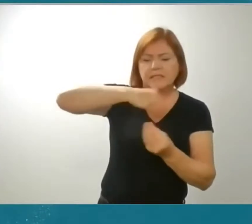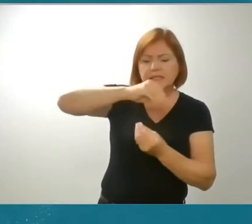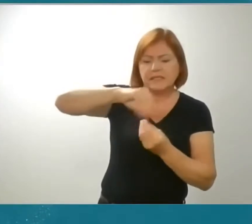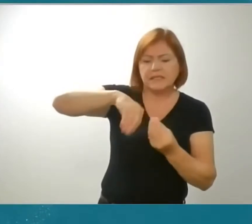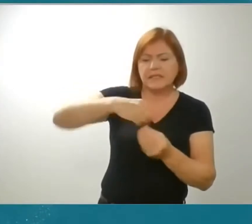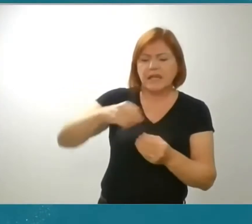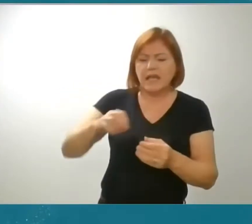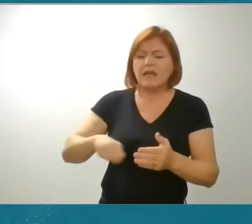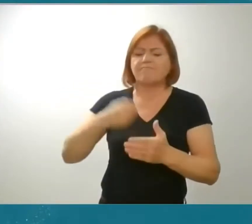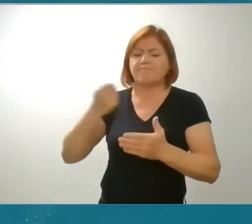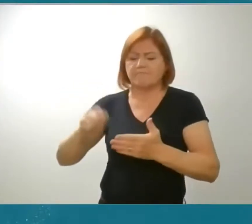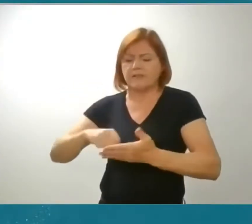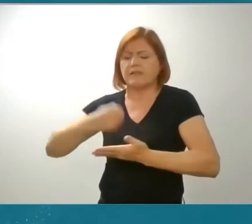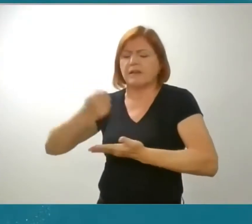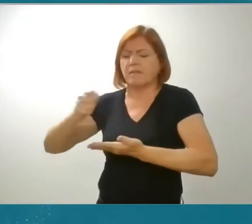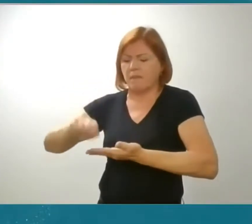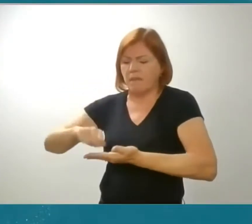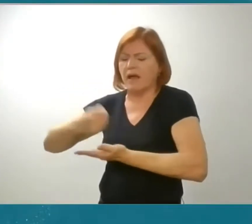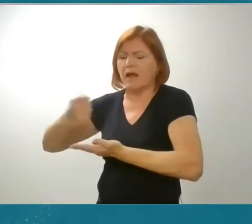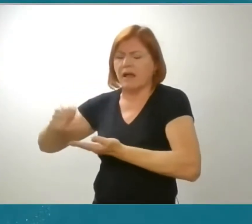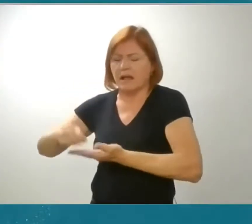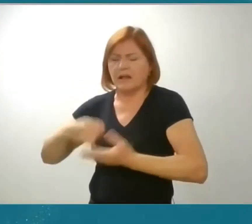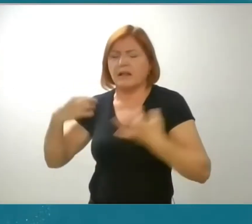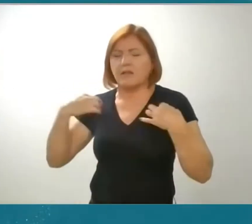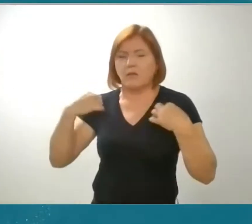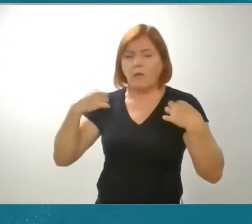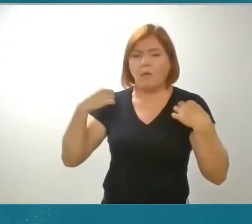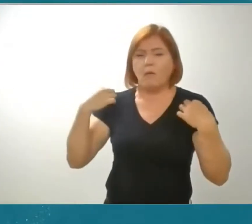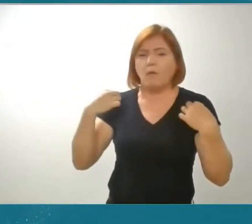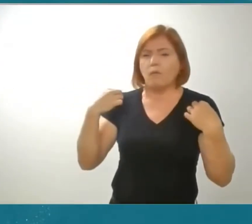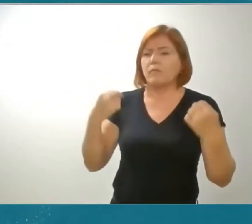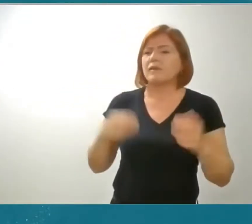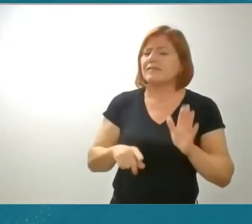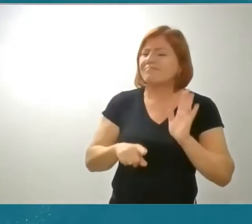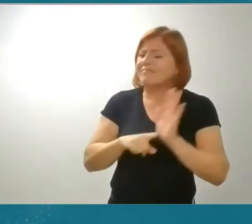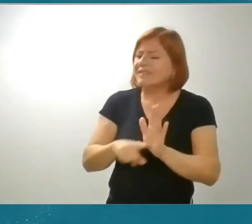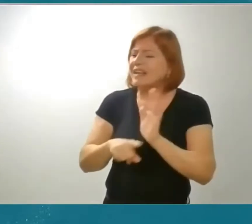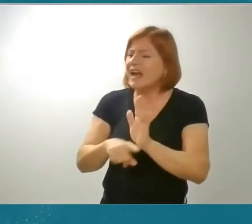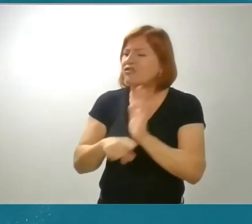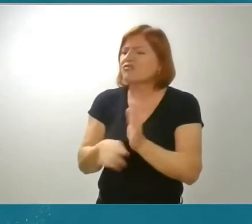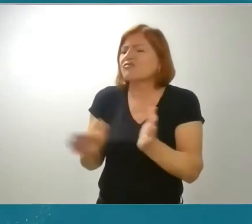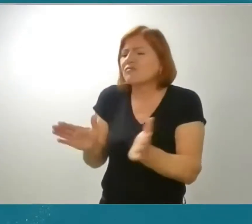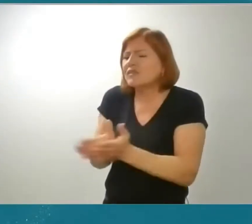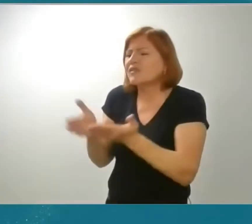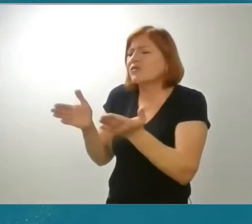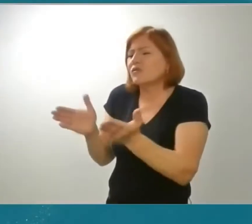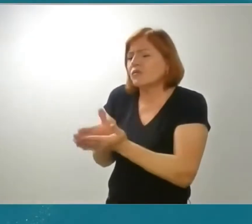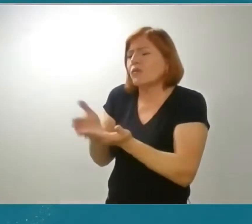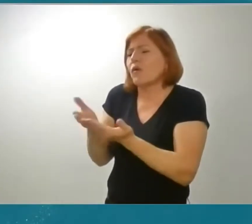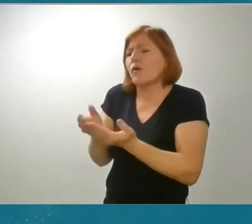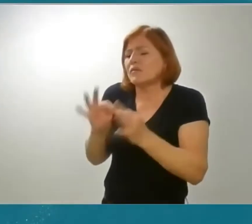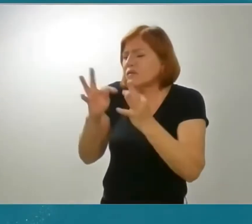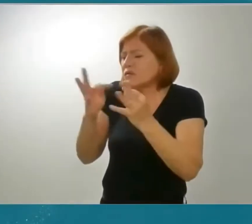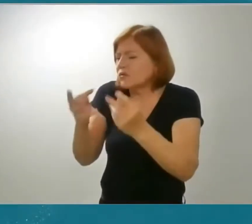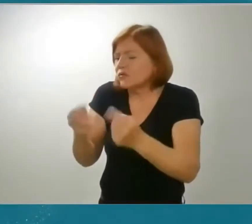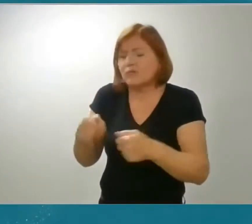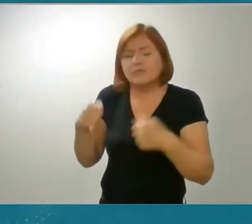Coopera com os pobres e necessitados. Você coopera? O verdadeiro